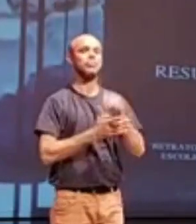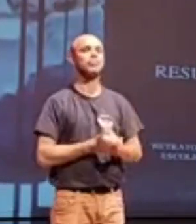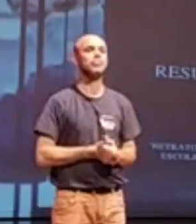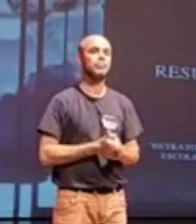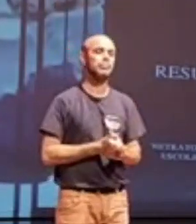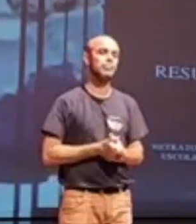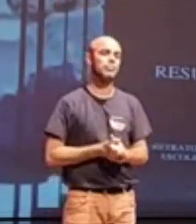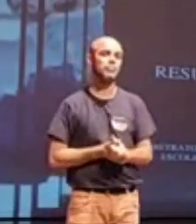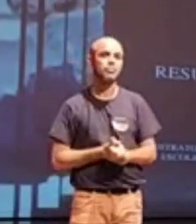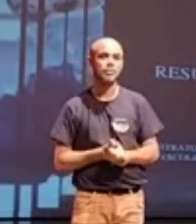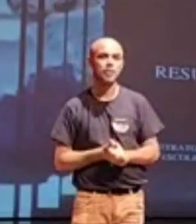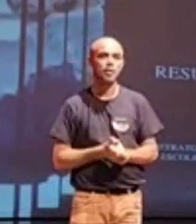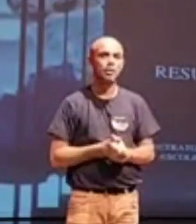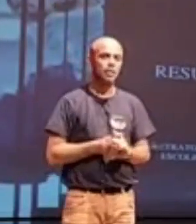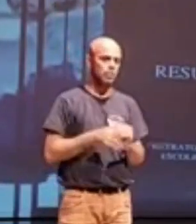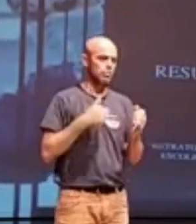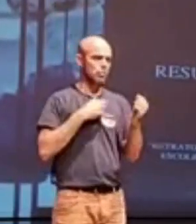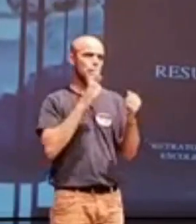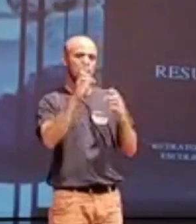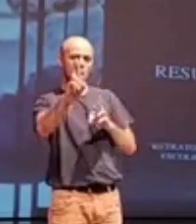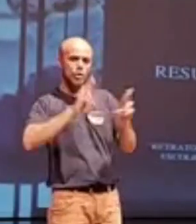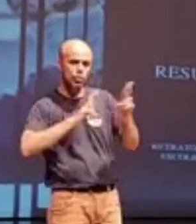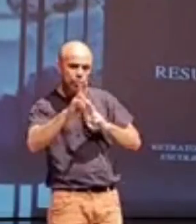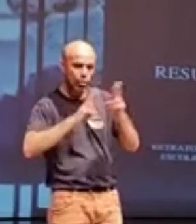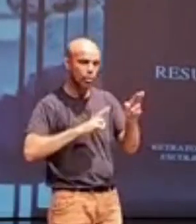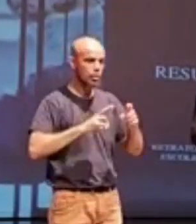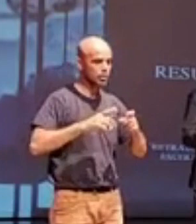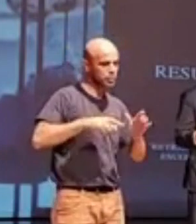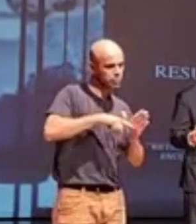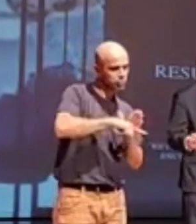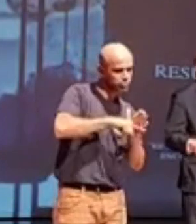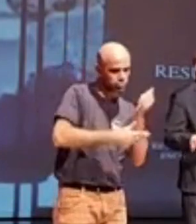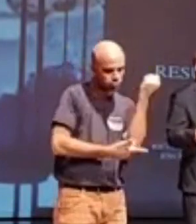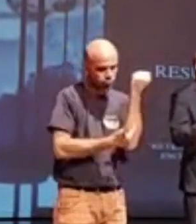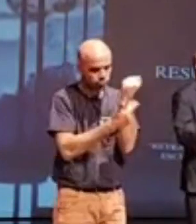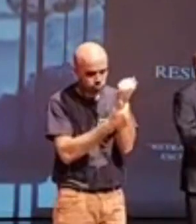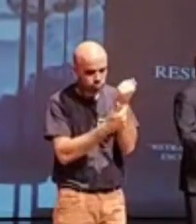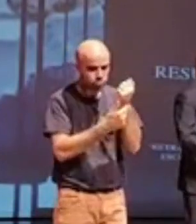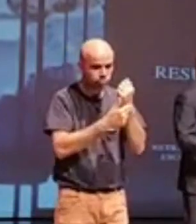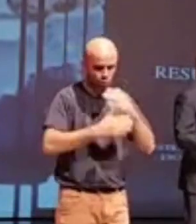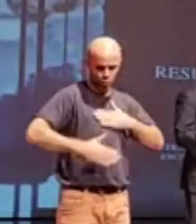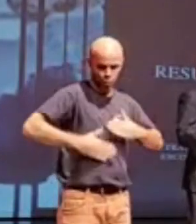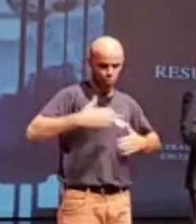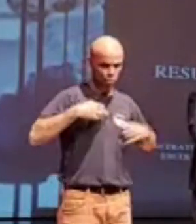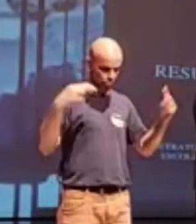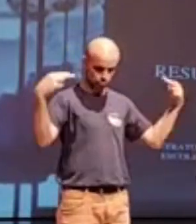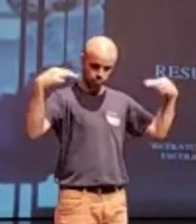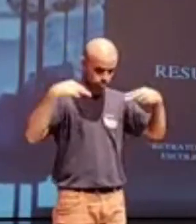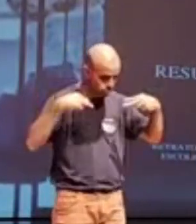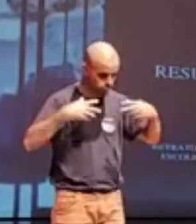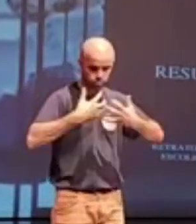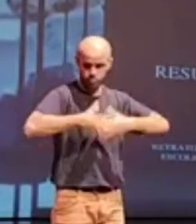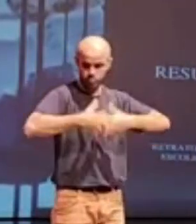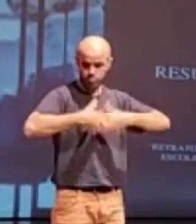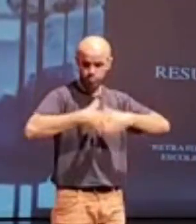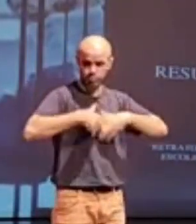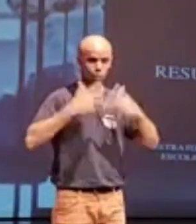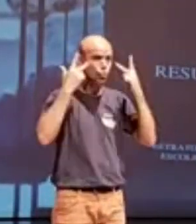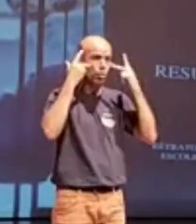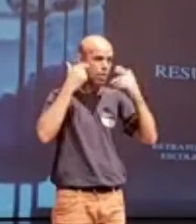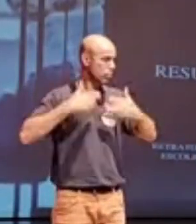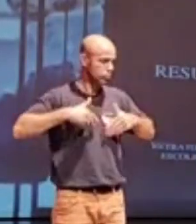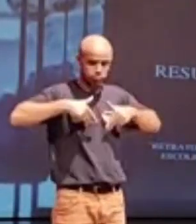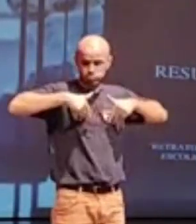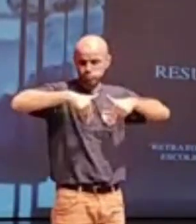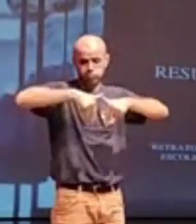cresceu, os resultados cirúrgicos melhoraram muito, tanto do ponto de vista estético e funcional. Então, já é estabelecido hoje que